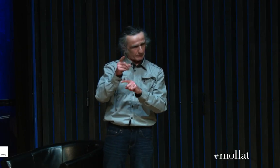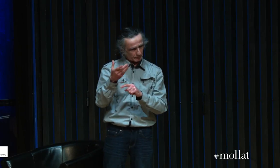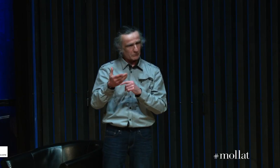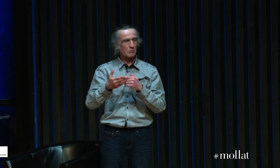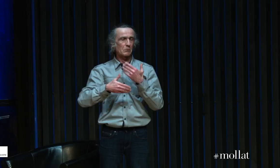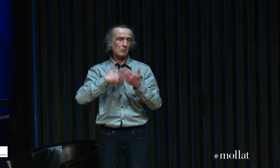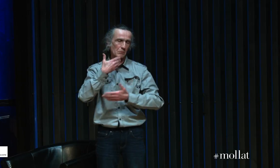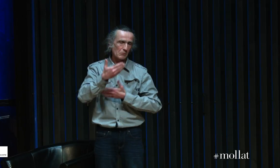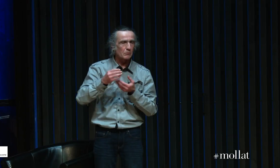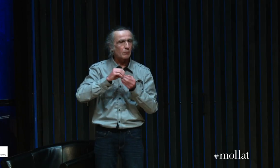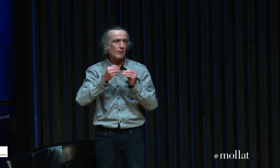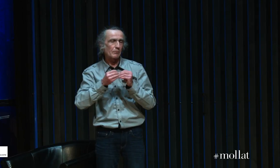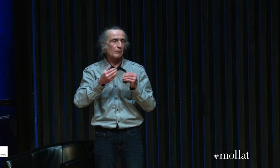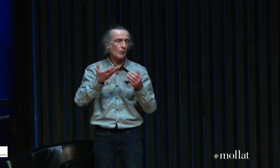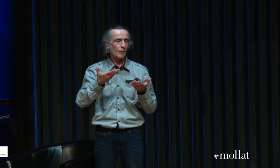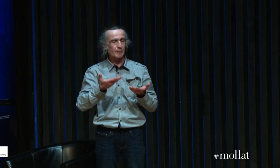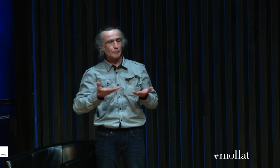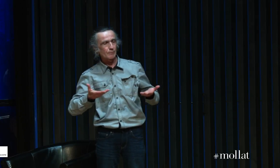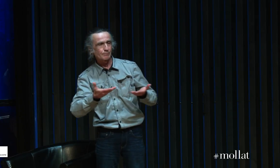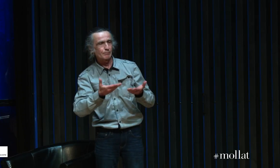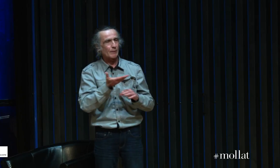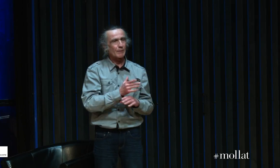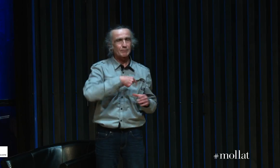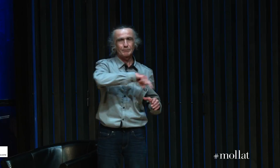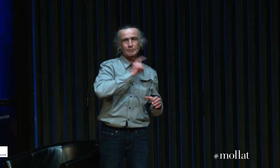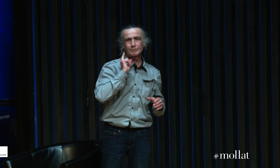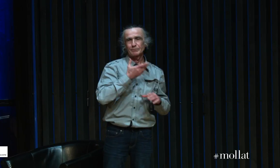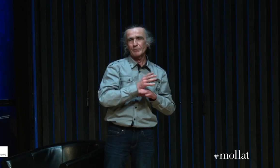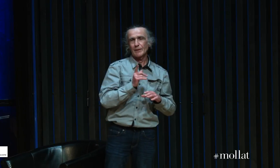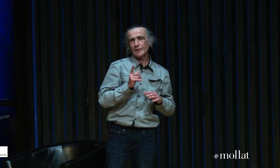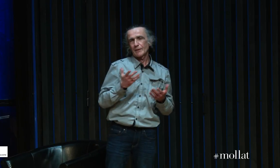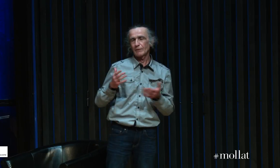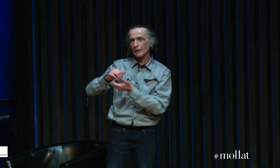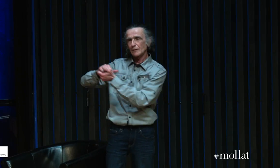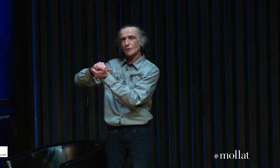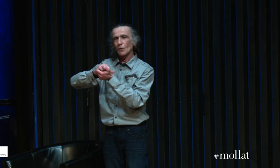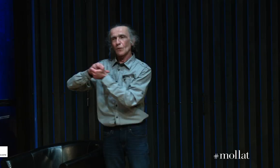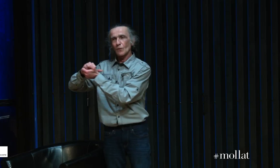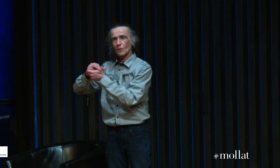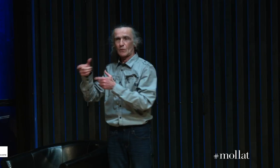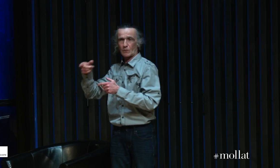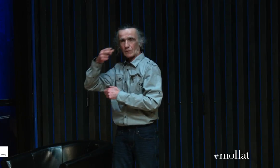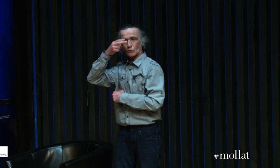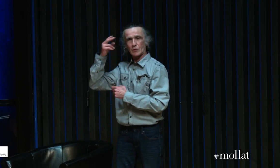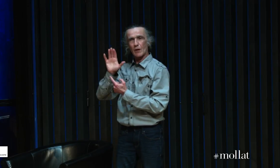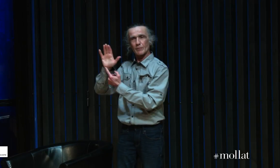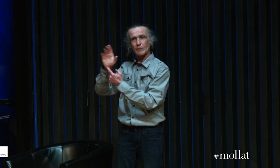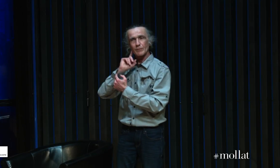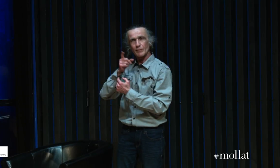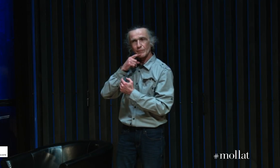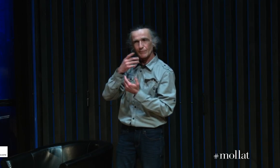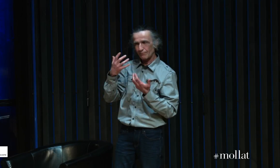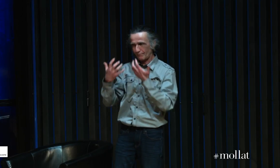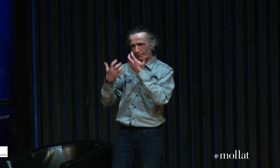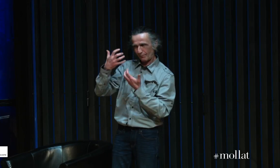réfléchir sur notre condition, sur la langue des signes, la situation des sourds. Ben, nous, il y avait la